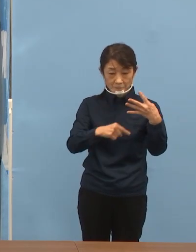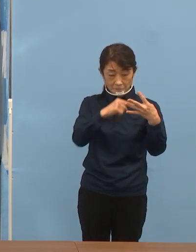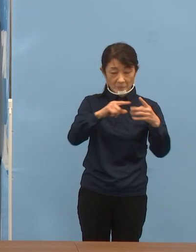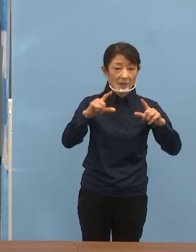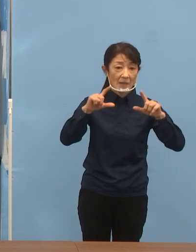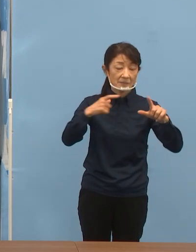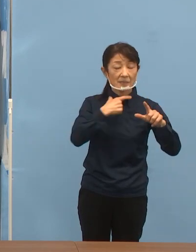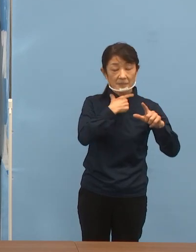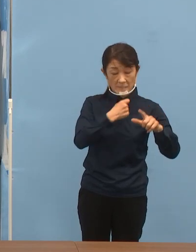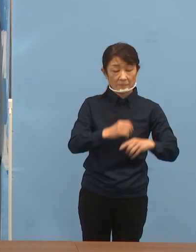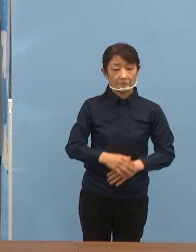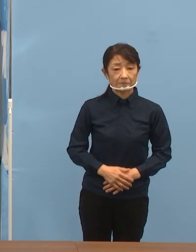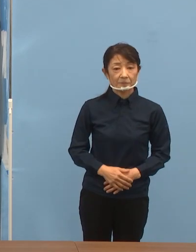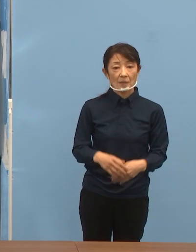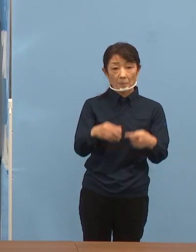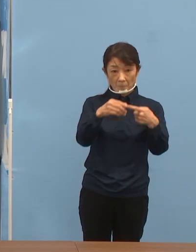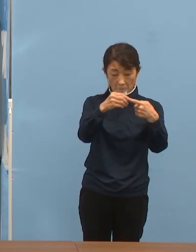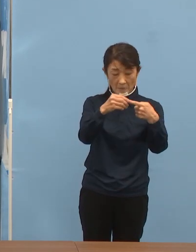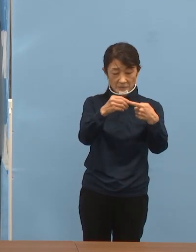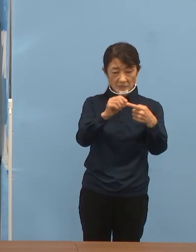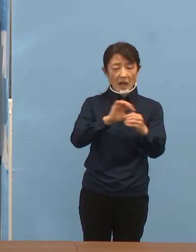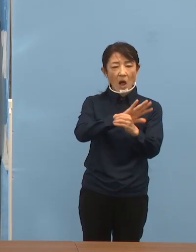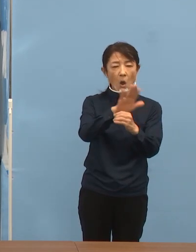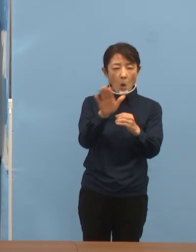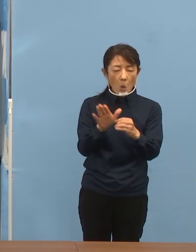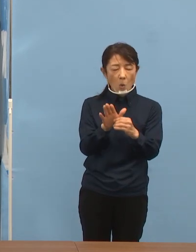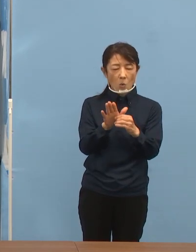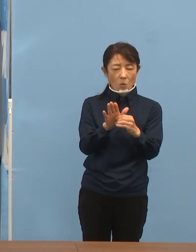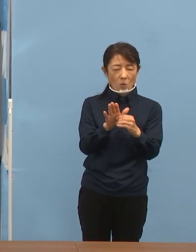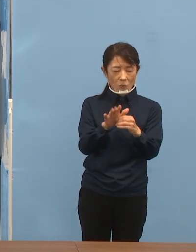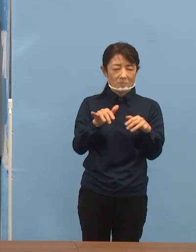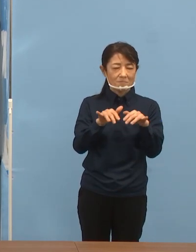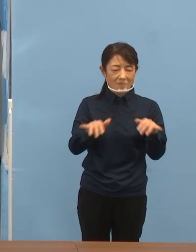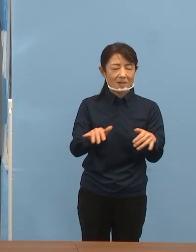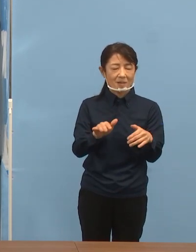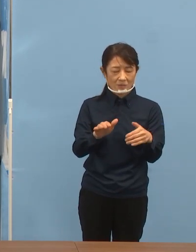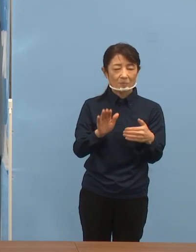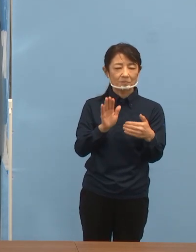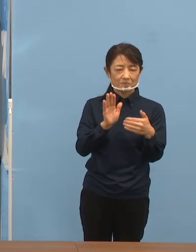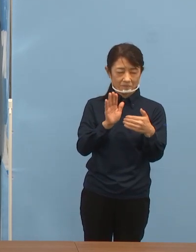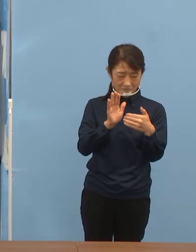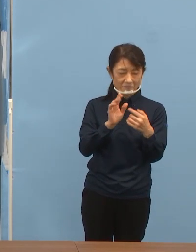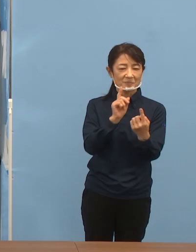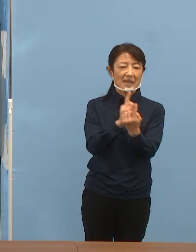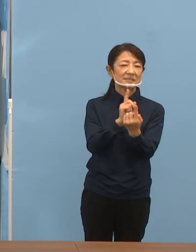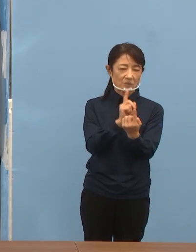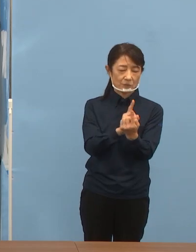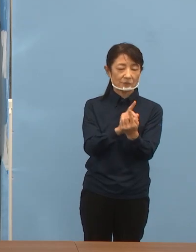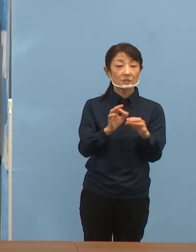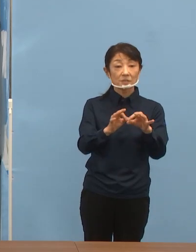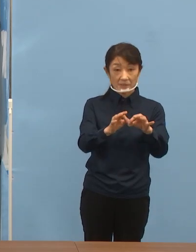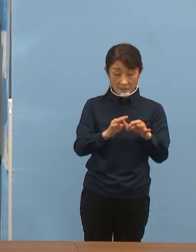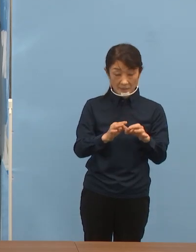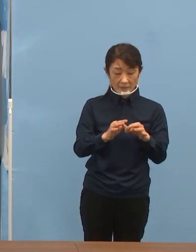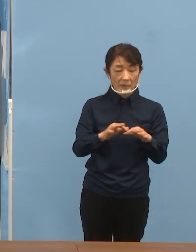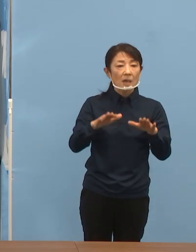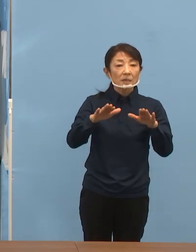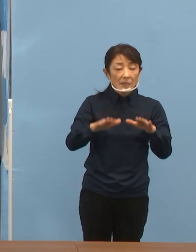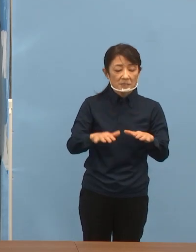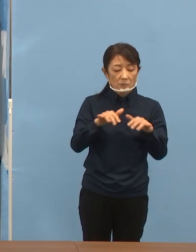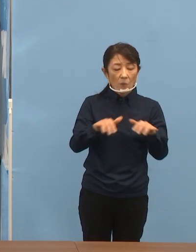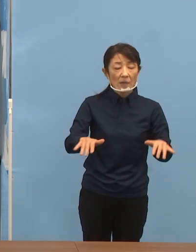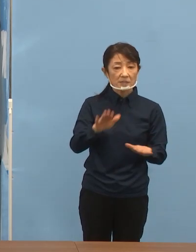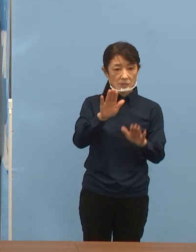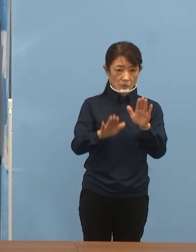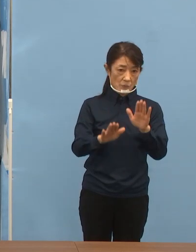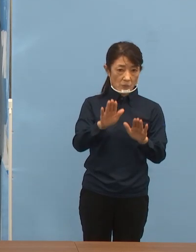ロナ対策、新型コロナウイルス感染症についてですが、現在感染状況等について資